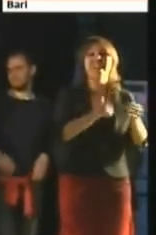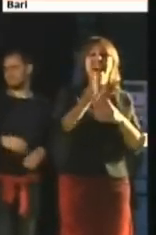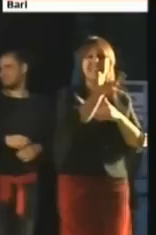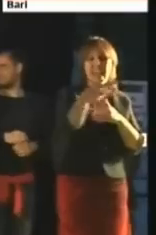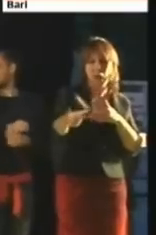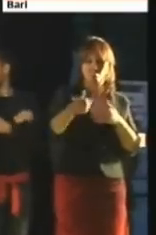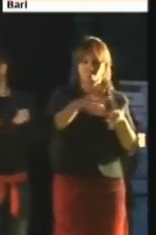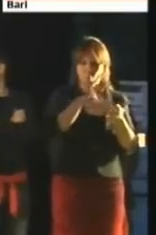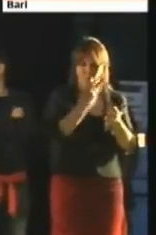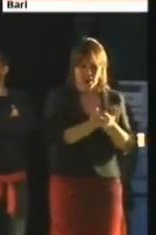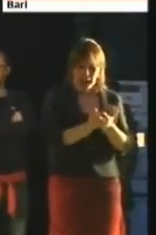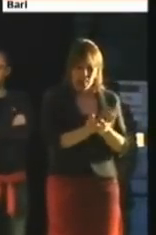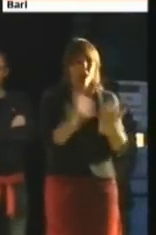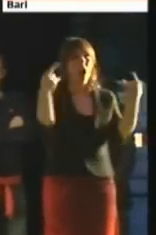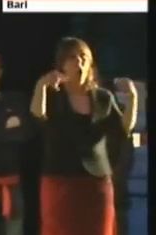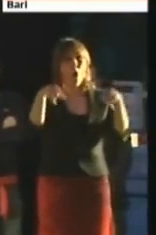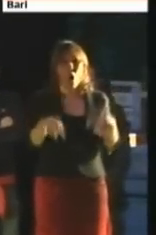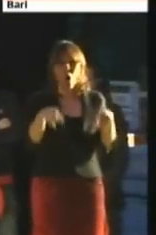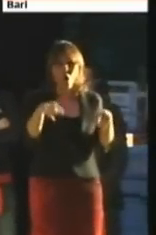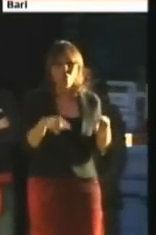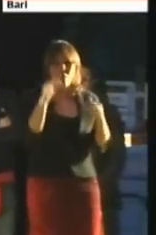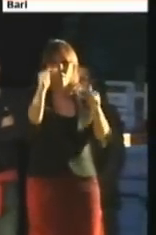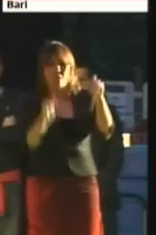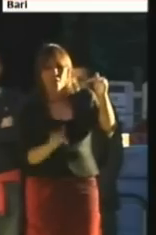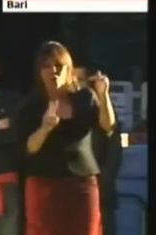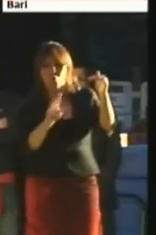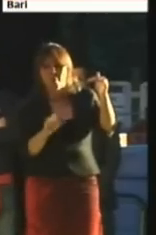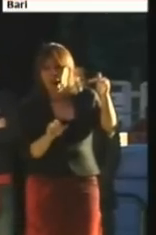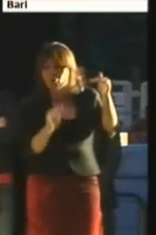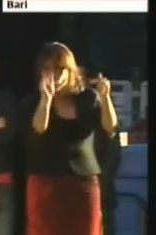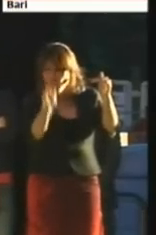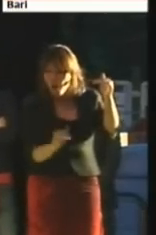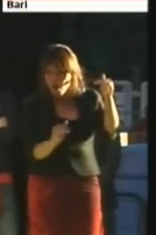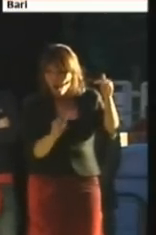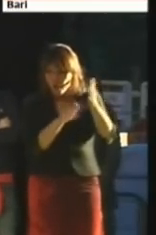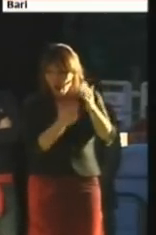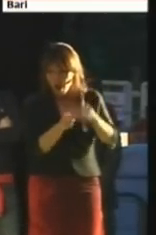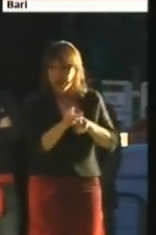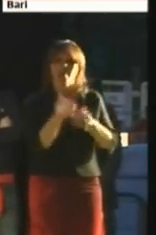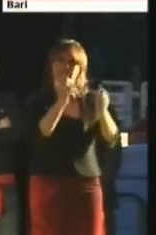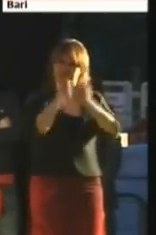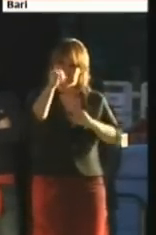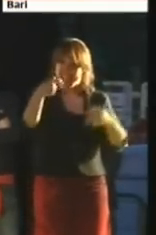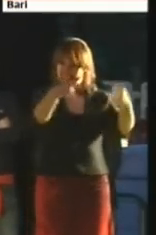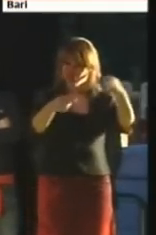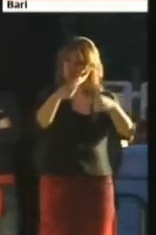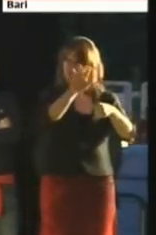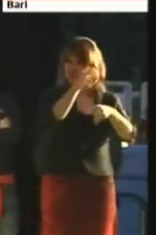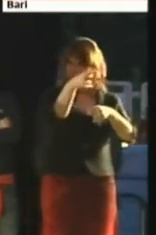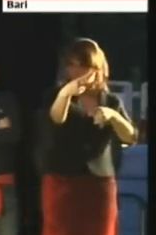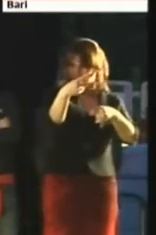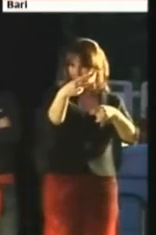22 miliardi di euro. Oggi a malapena 2,5. Le azioni erano a 5 euro.